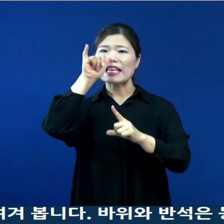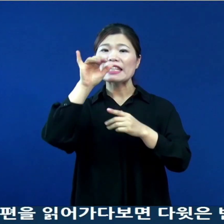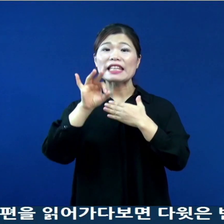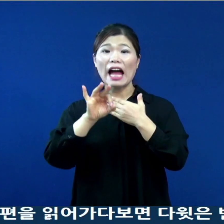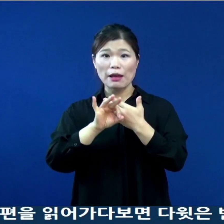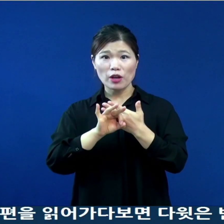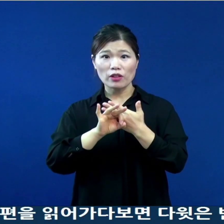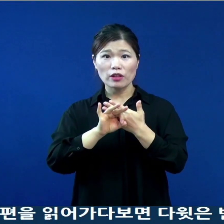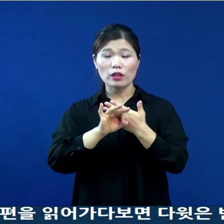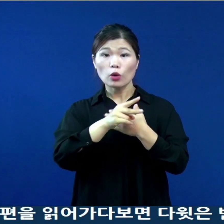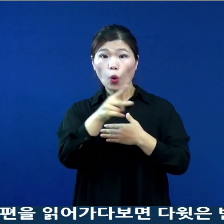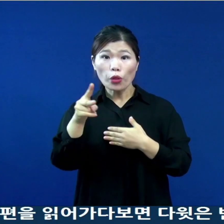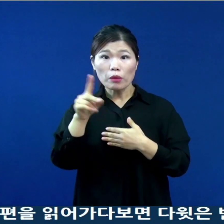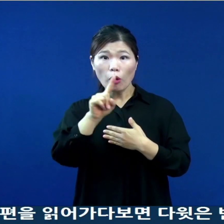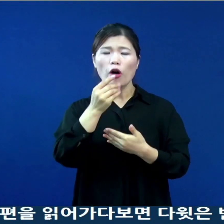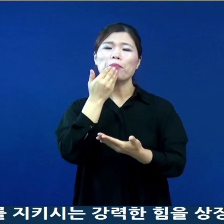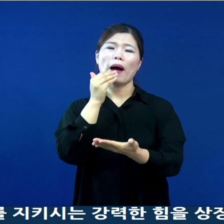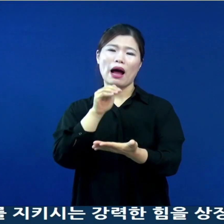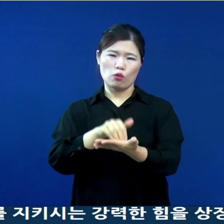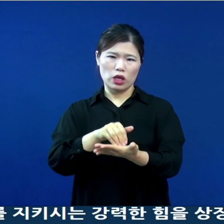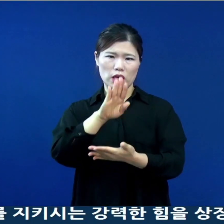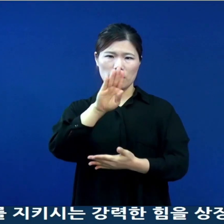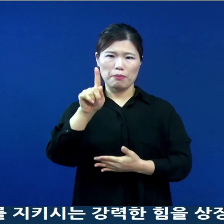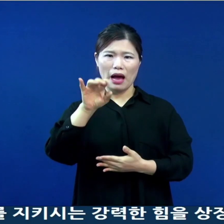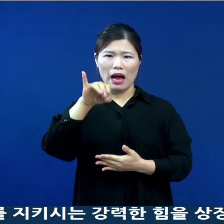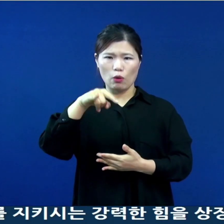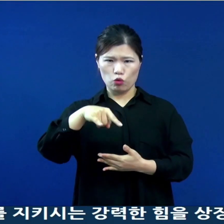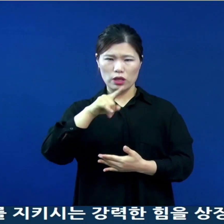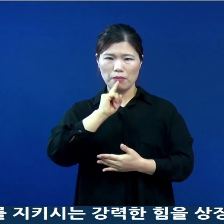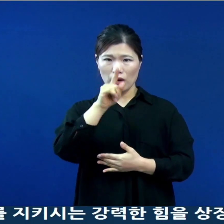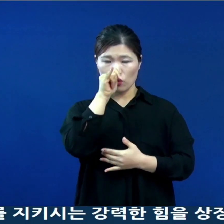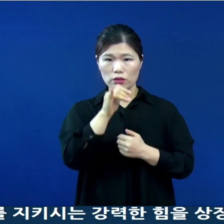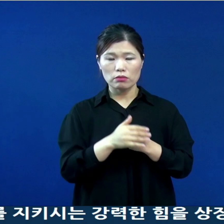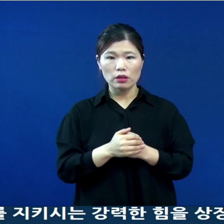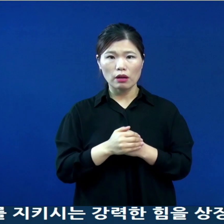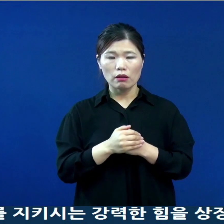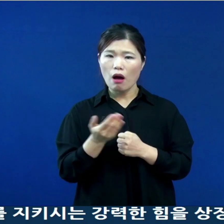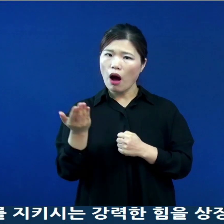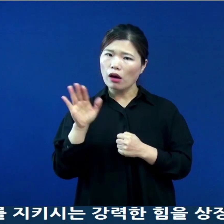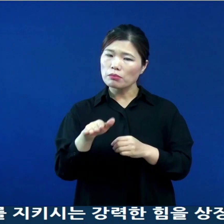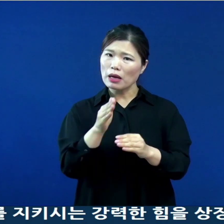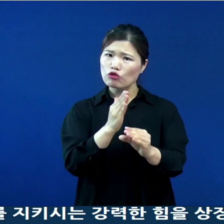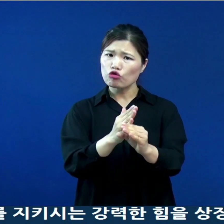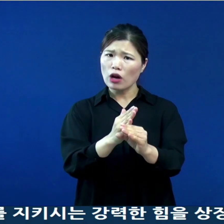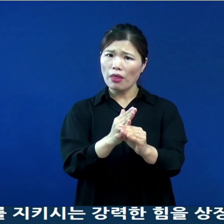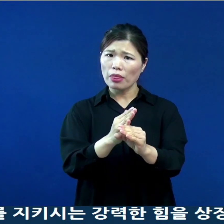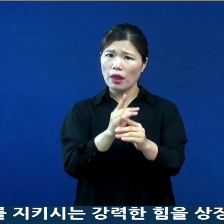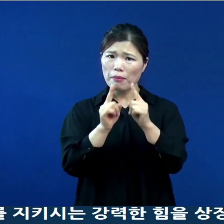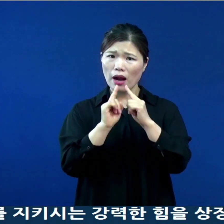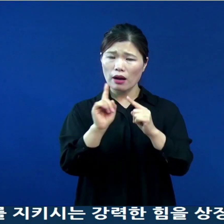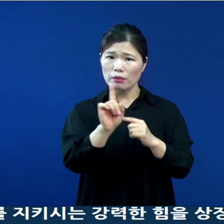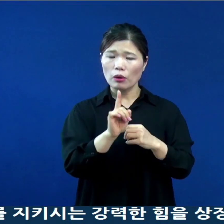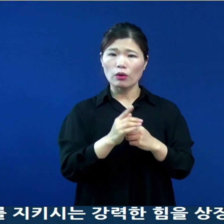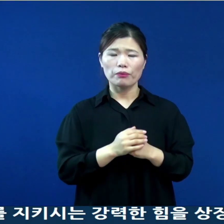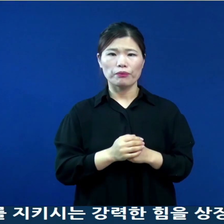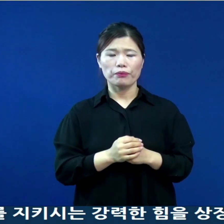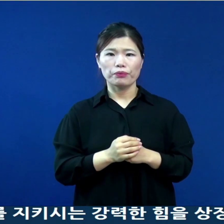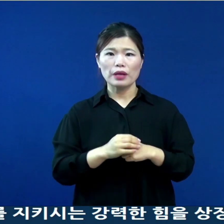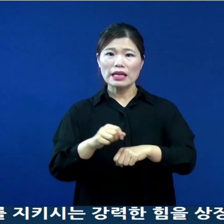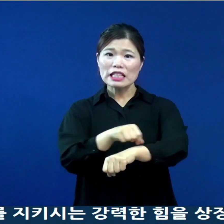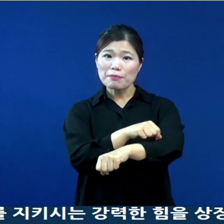바위입니다. 그런데 이 중간에 있는 표현이